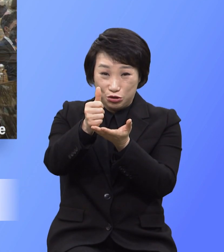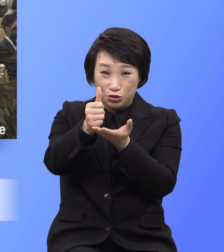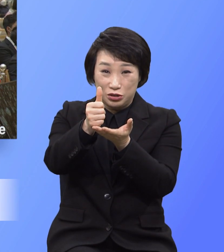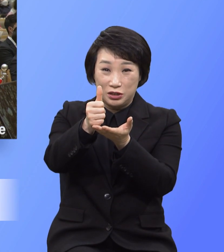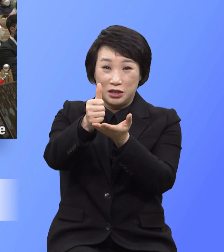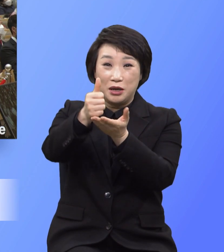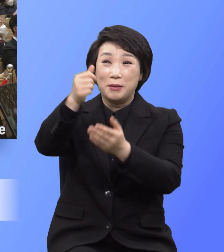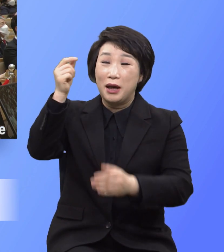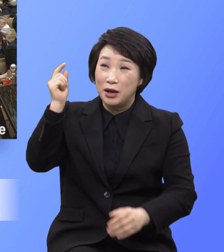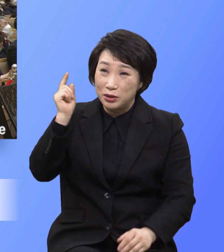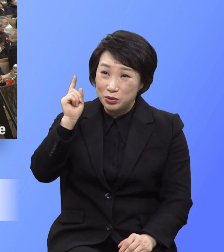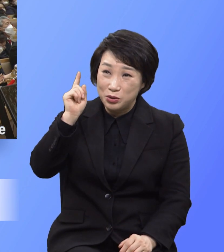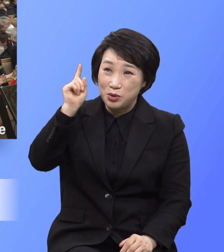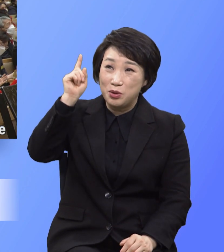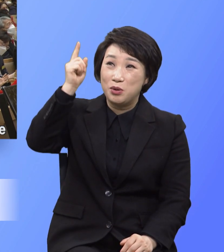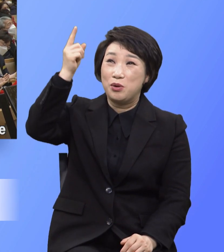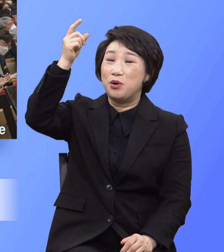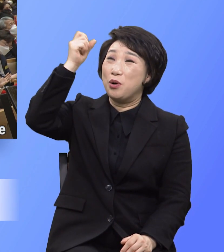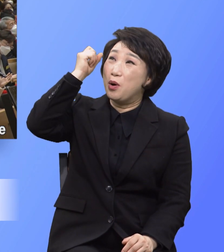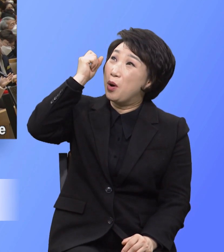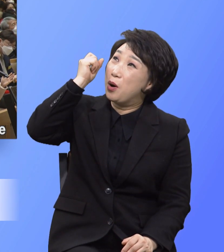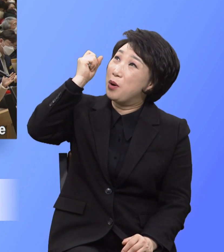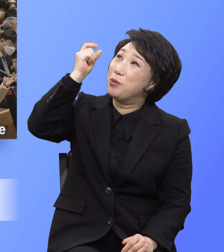구속하셨네. 주님의